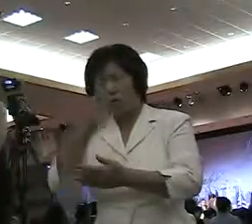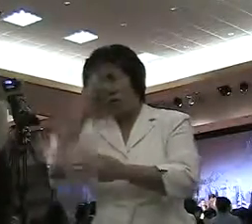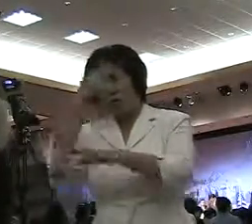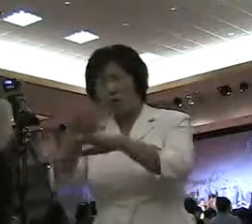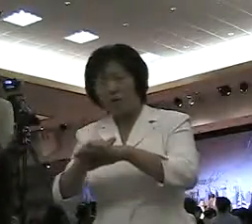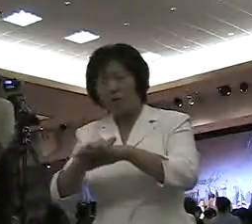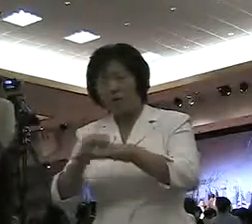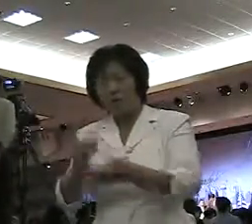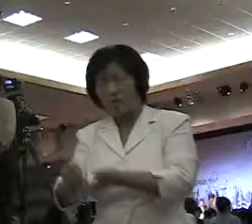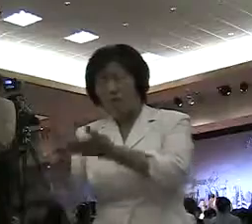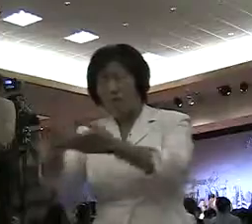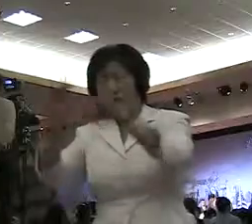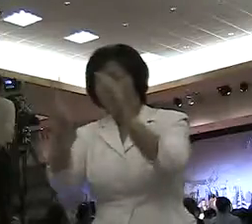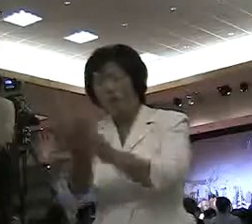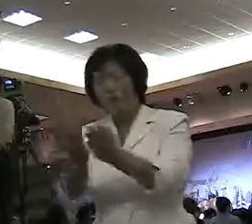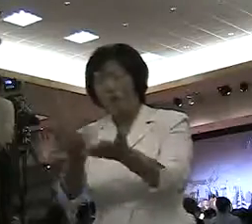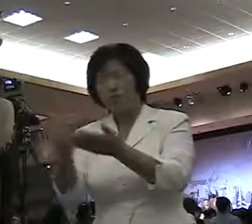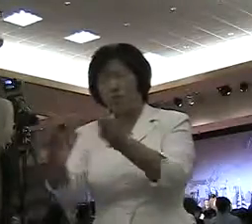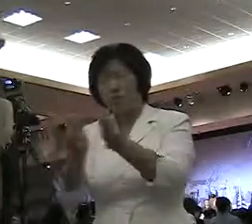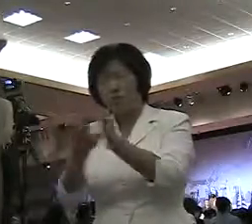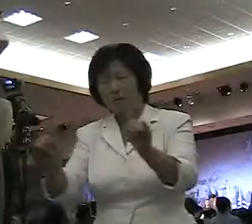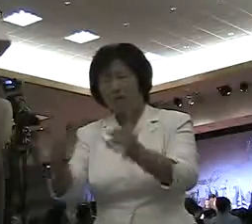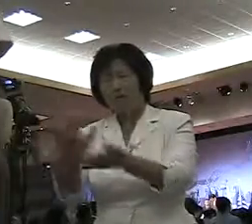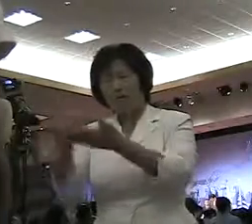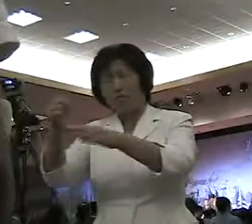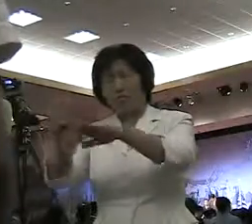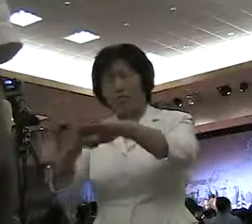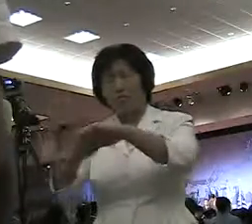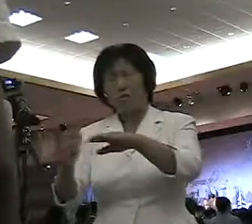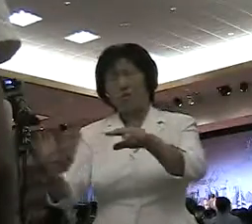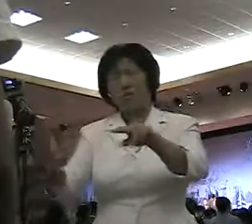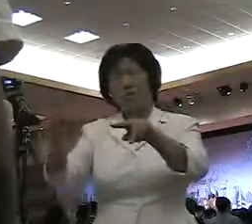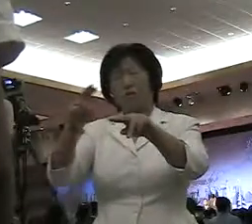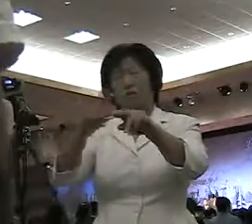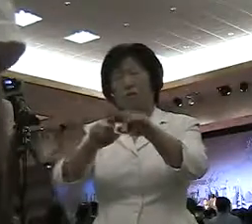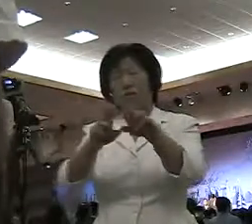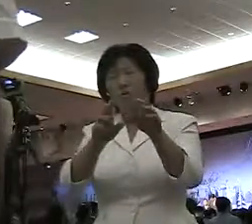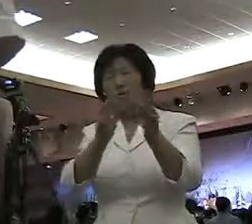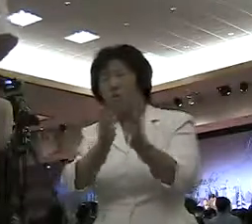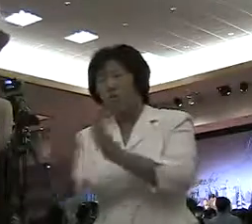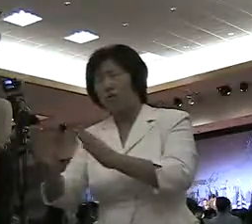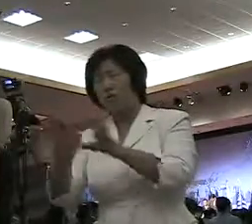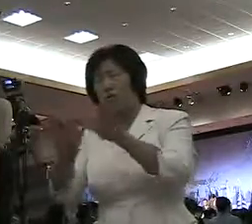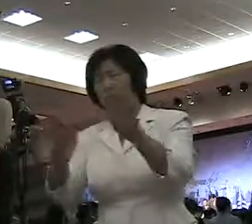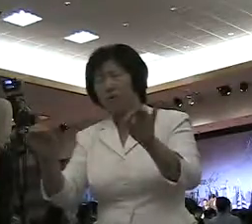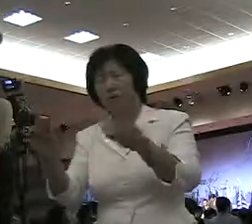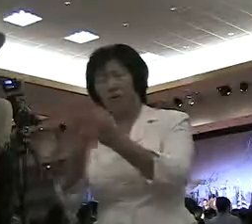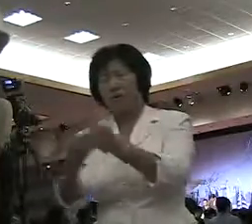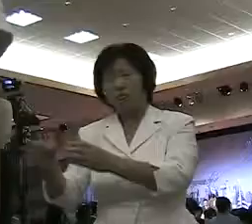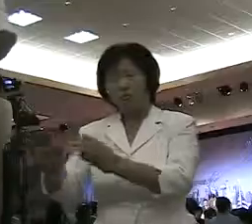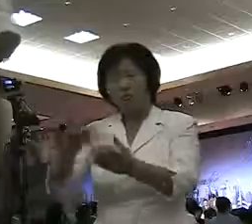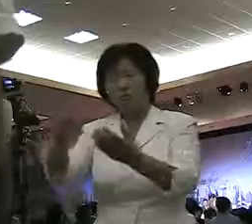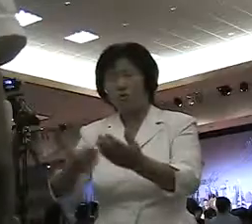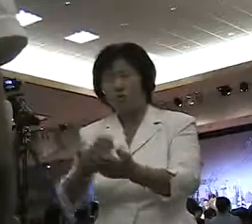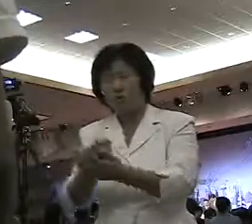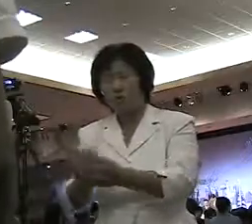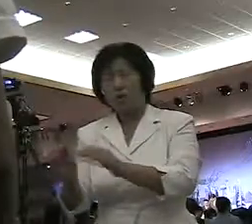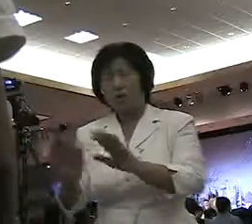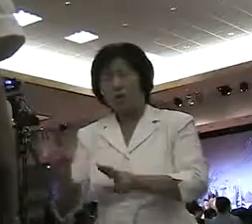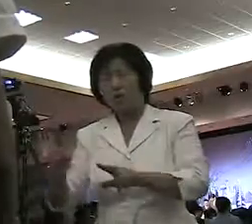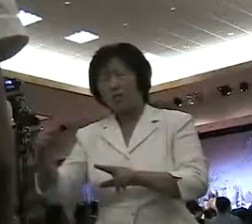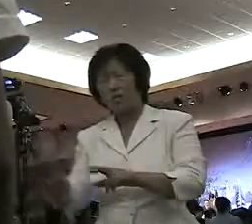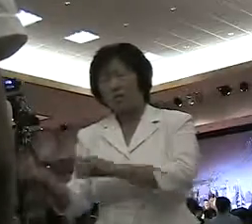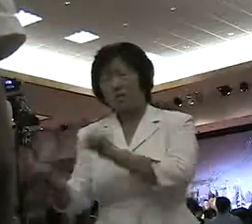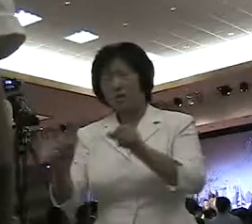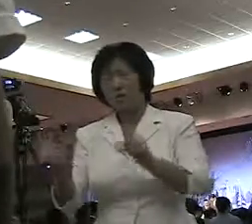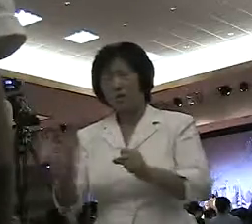섬기는 모든 주님의 백성들을 주님의 손에 올려드립니다. 순서마다 주의 은혜로 덮어주시고 지금도 살아계셔서 이 예배를